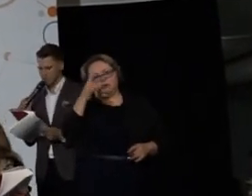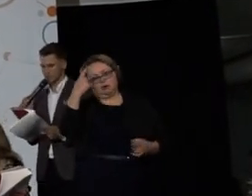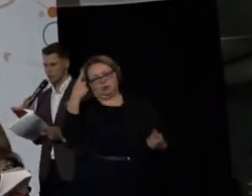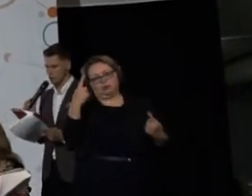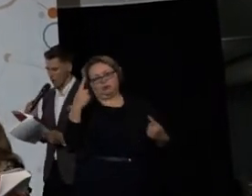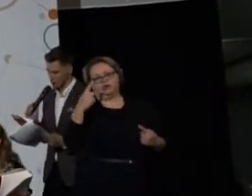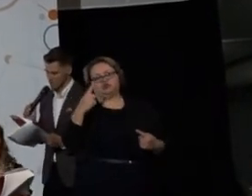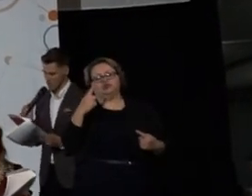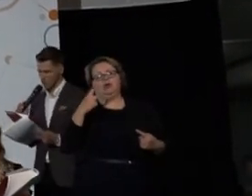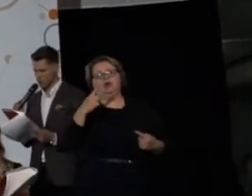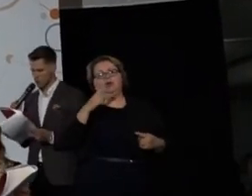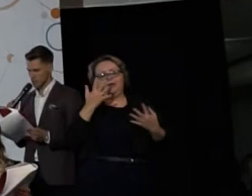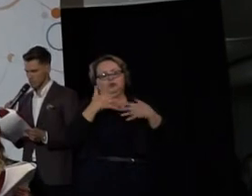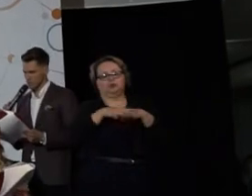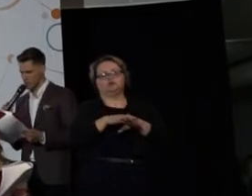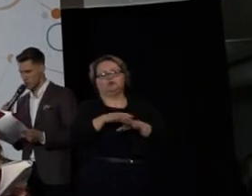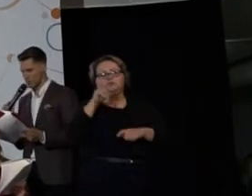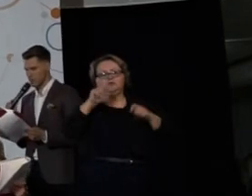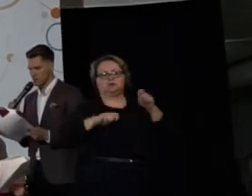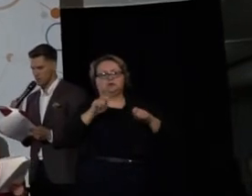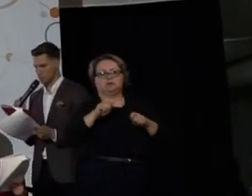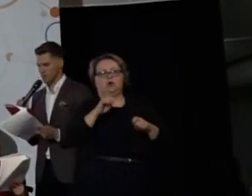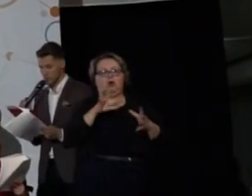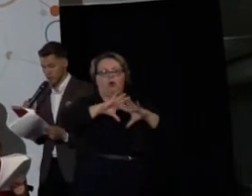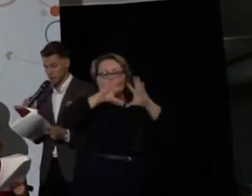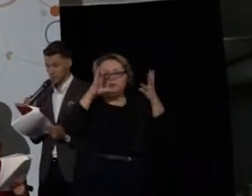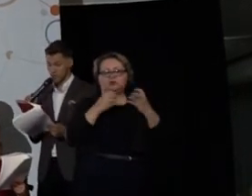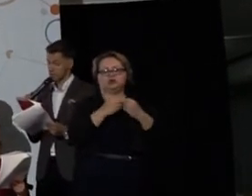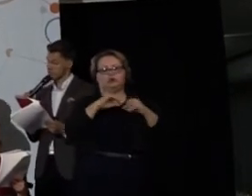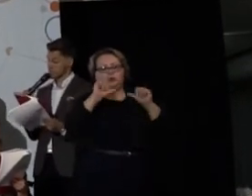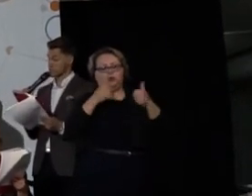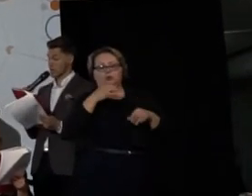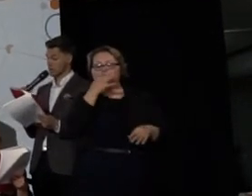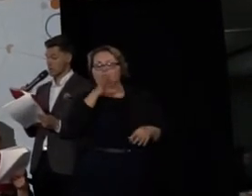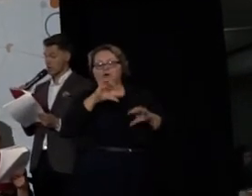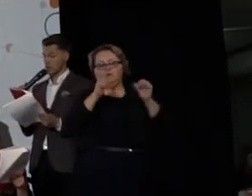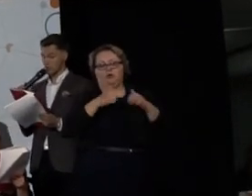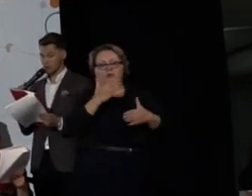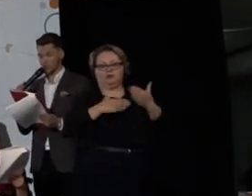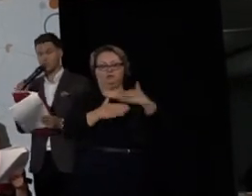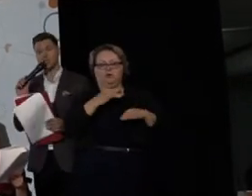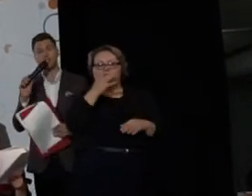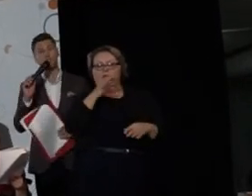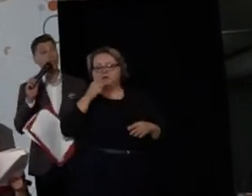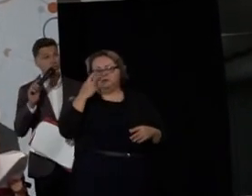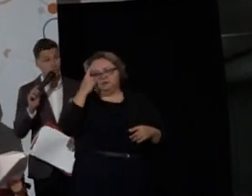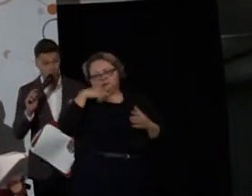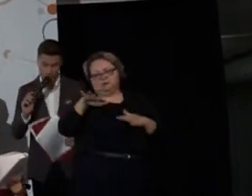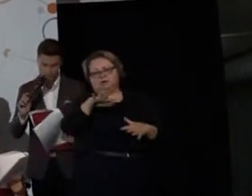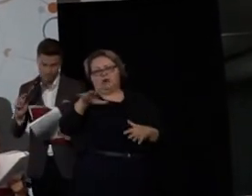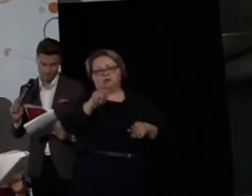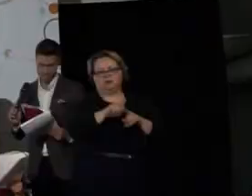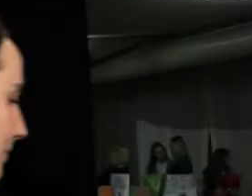инклюзивному фестивалю, объединяющему участников с любыми формами инвалидности из всех стран, любого возраста, а также